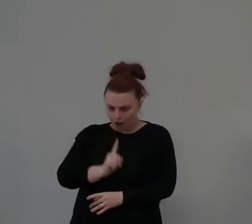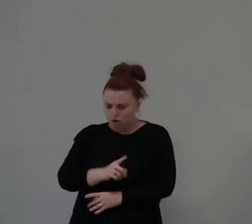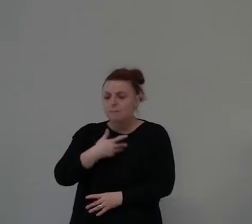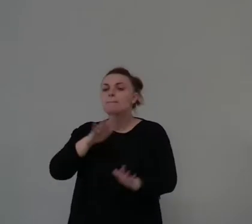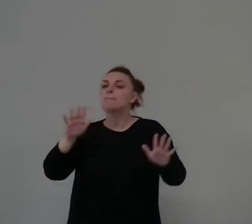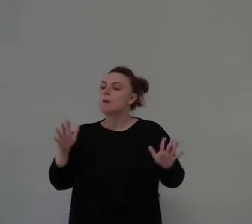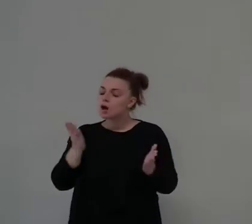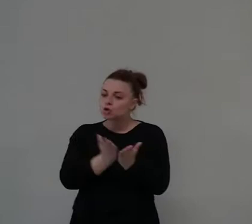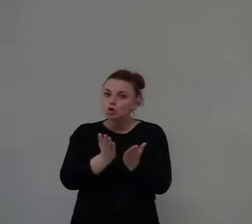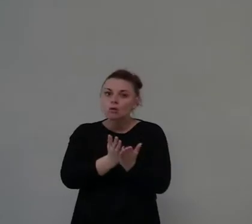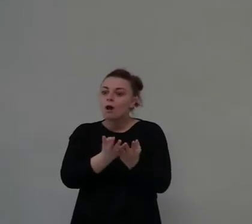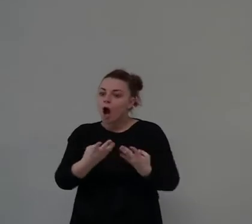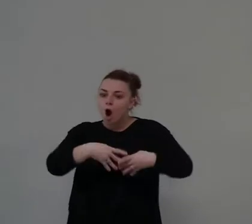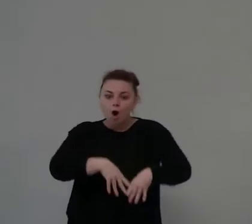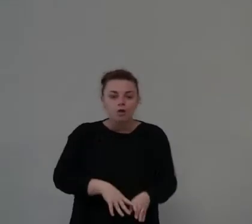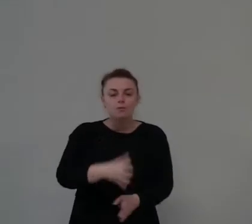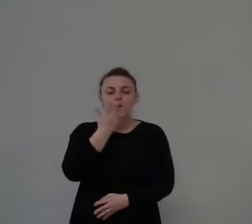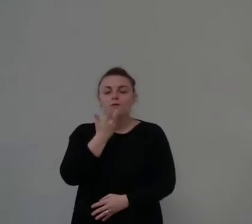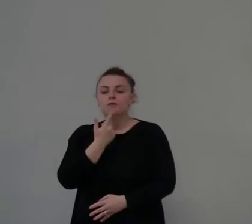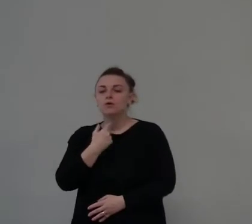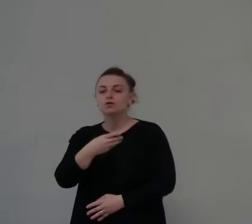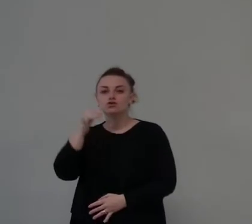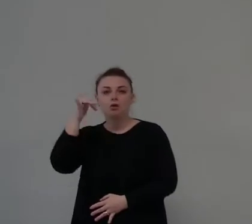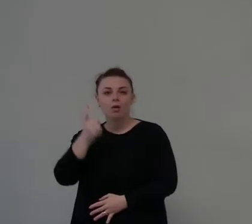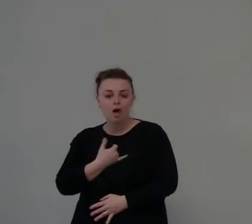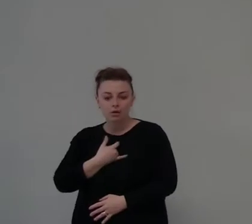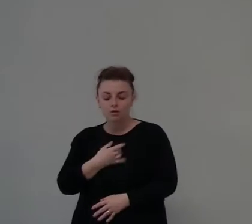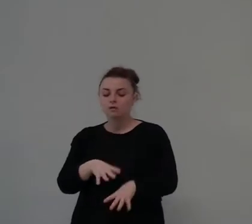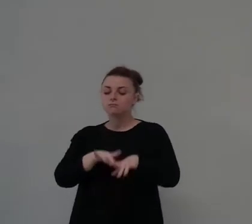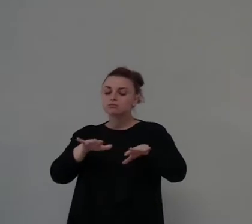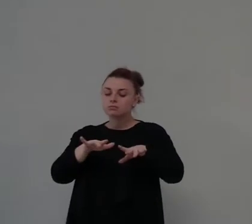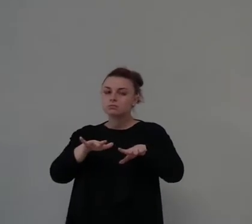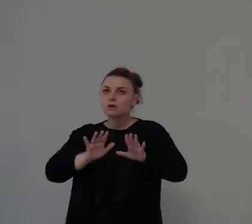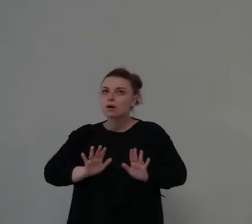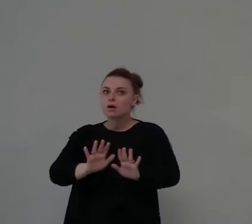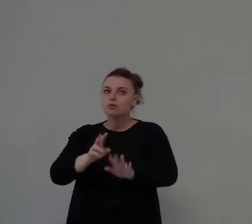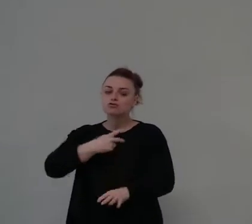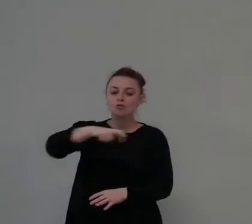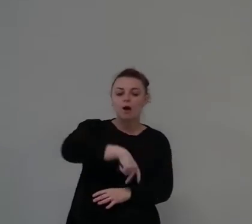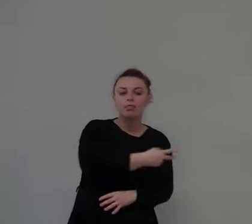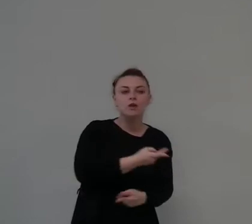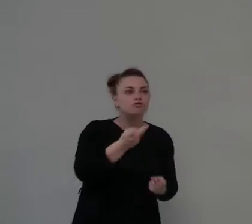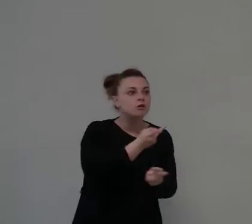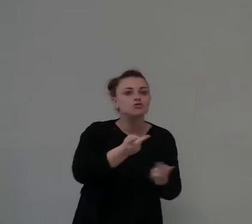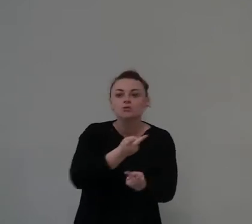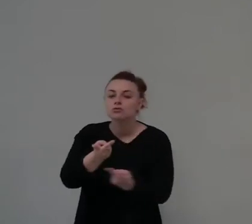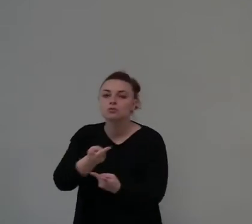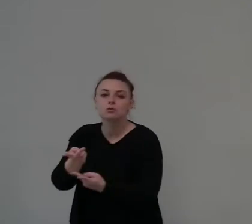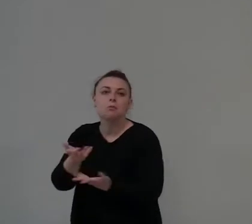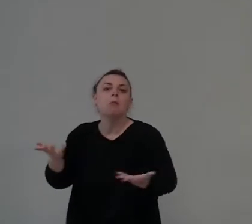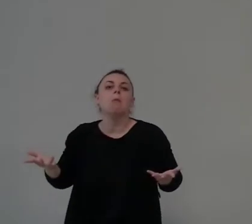studiare mi viene sempre la tentazione di scendere dal soppalco dove sto preparando i miei studi di mangiare la roba